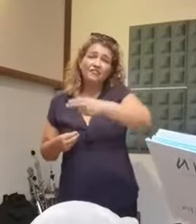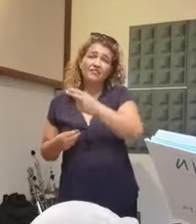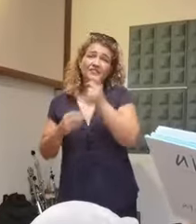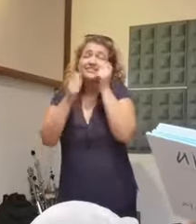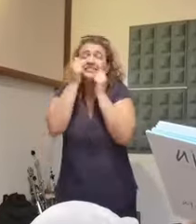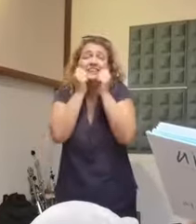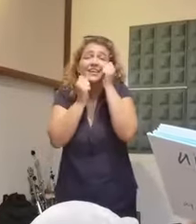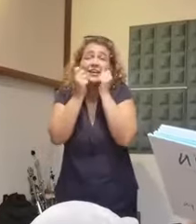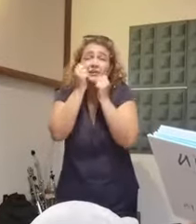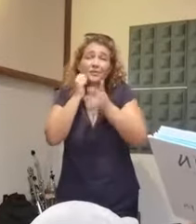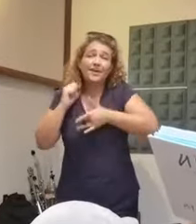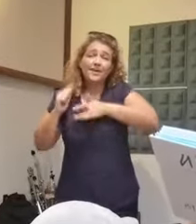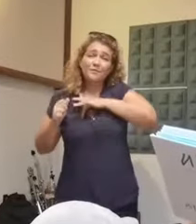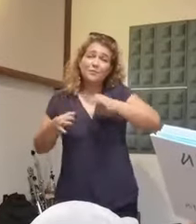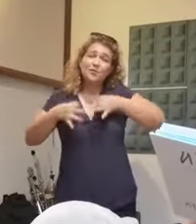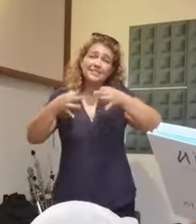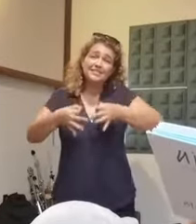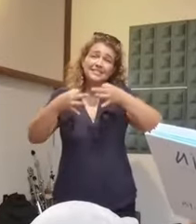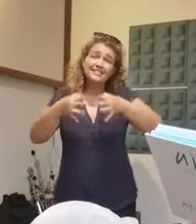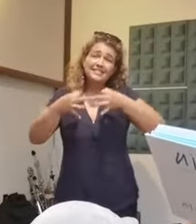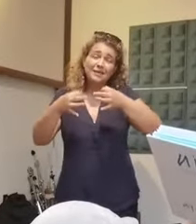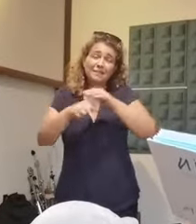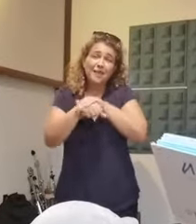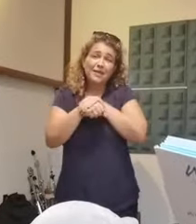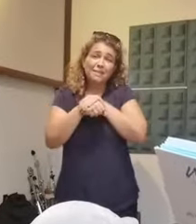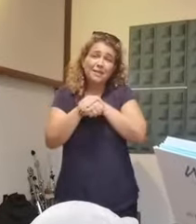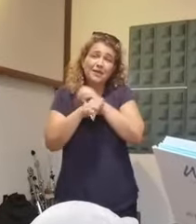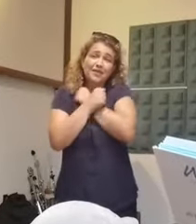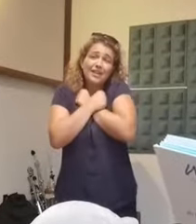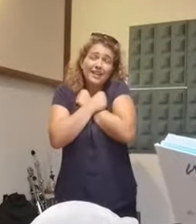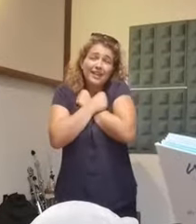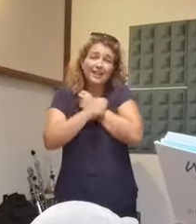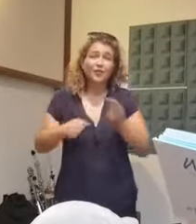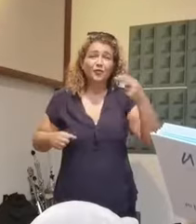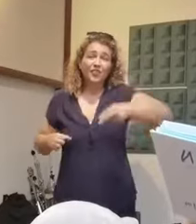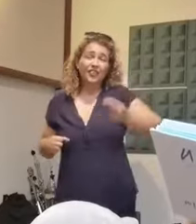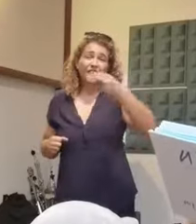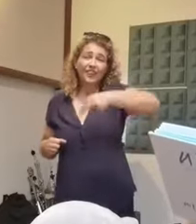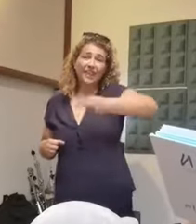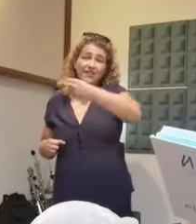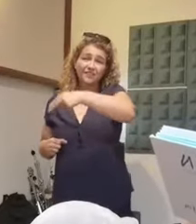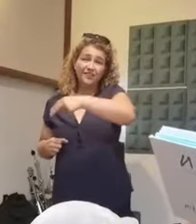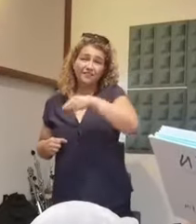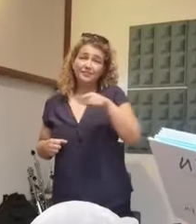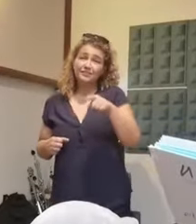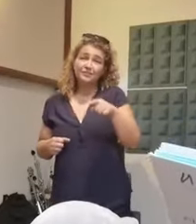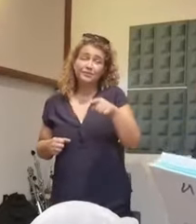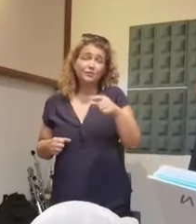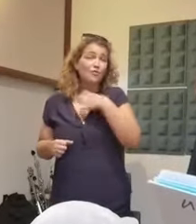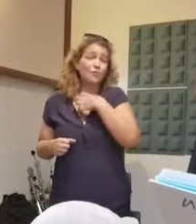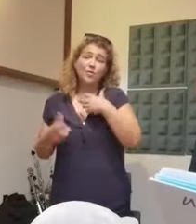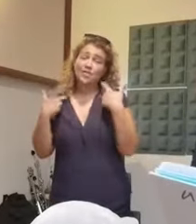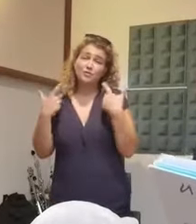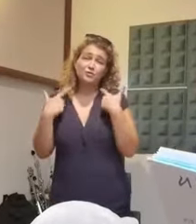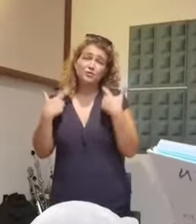Ternura y amor serás siempre, amigo y querido Delfín, quien por no seguir